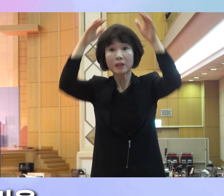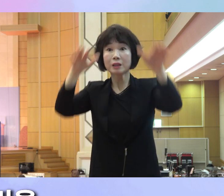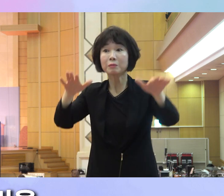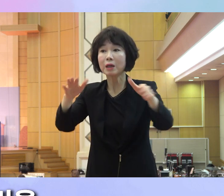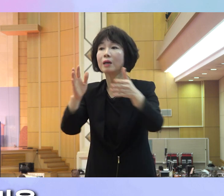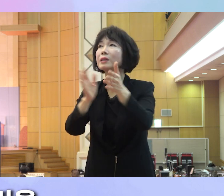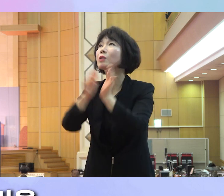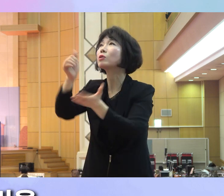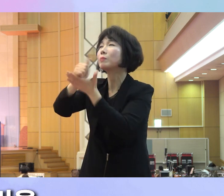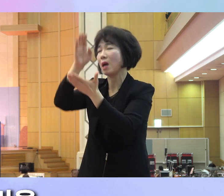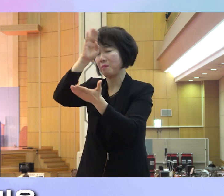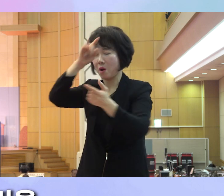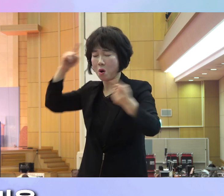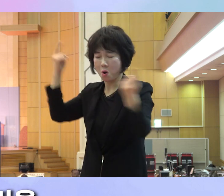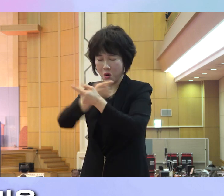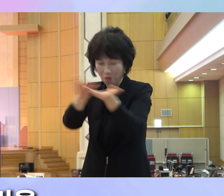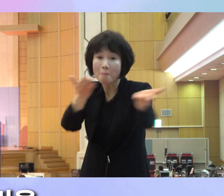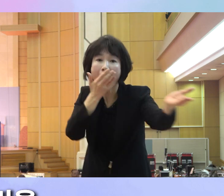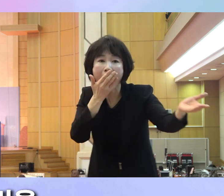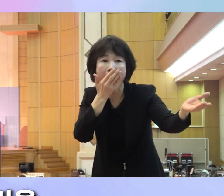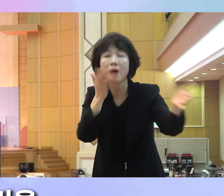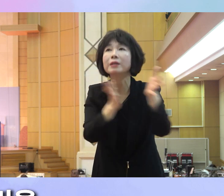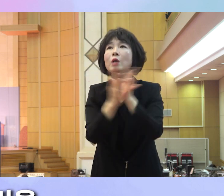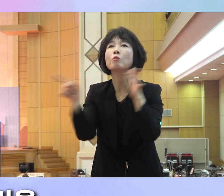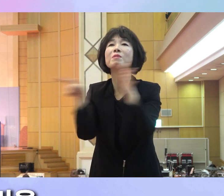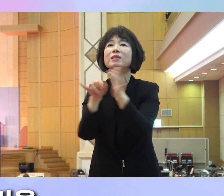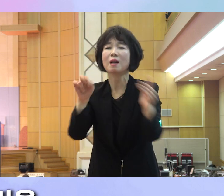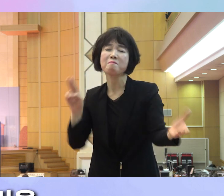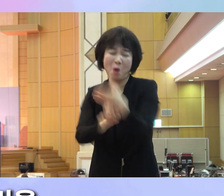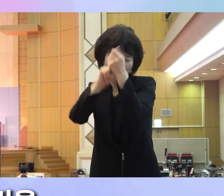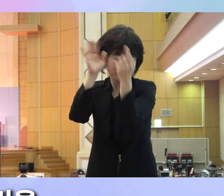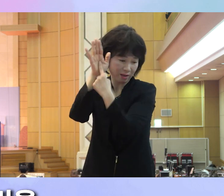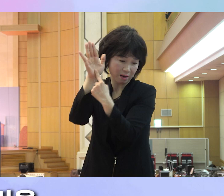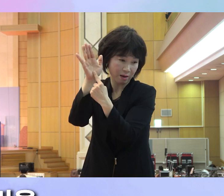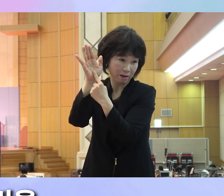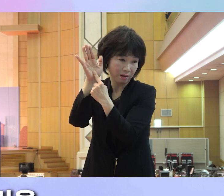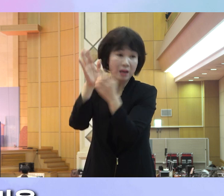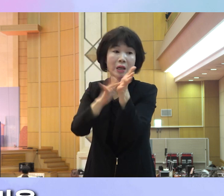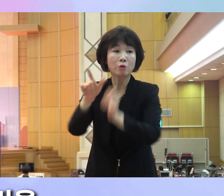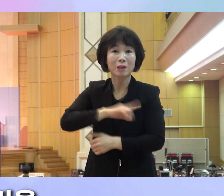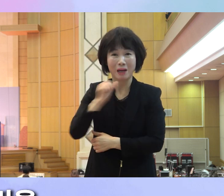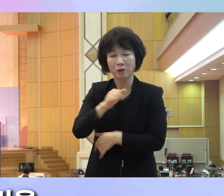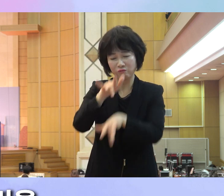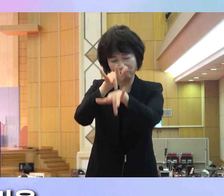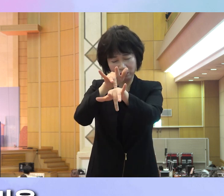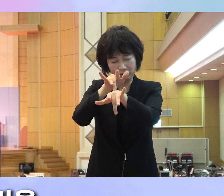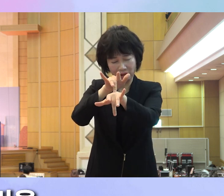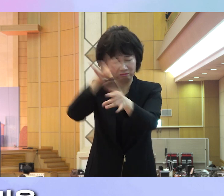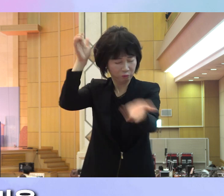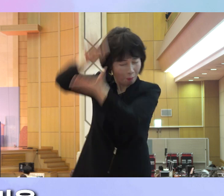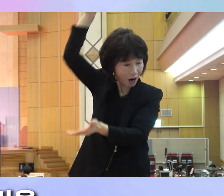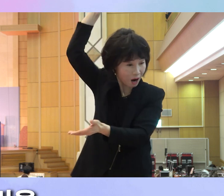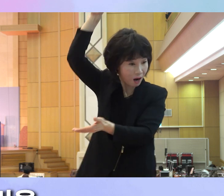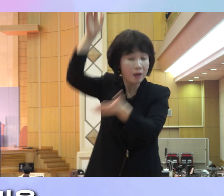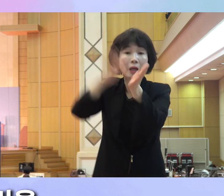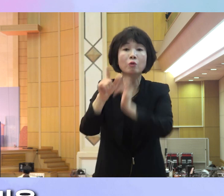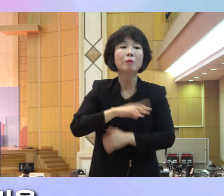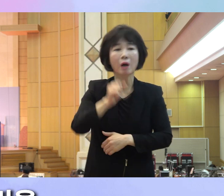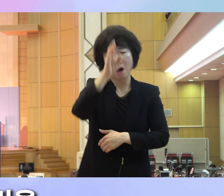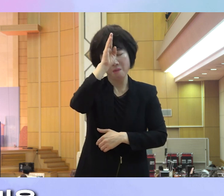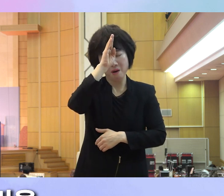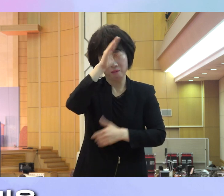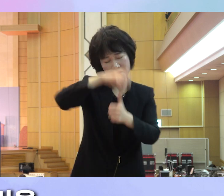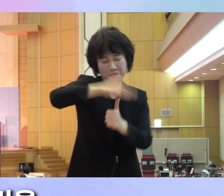시간에 주님께서 치료해 주십니다. 믿는 사람들에게 표적이 따릅니다. 예수 이름으로 귀신이 떠나가고 예수 이름으로